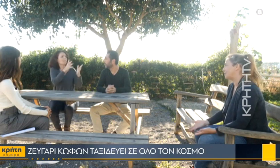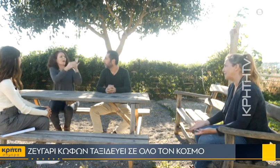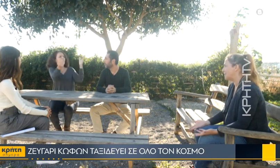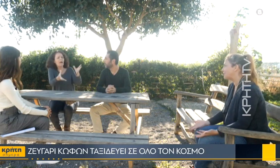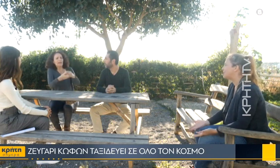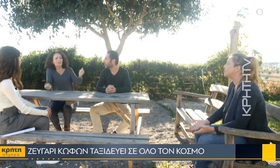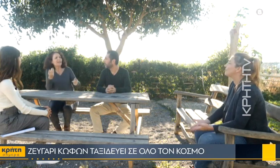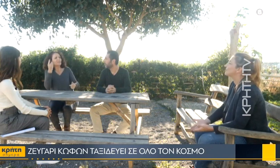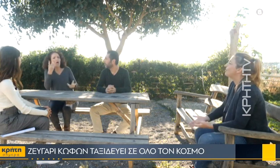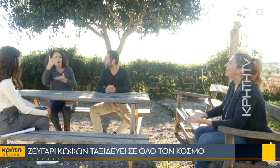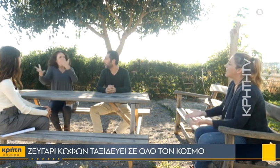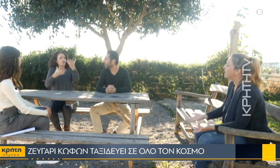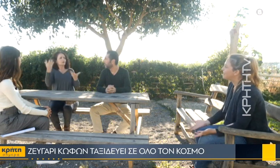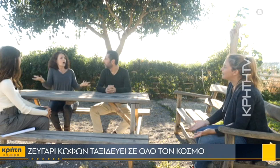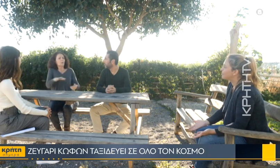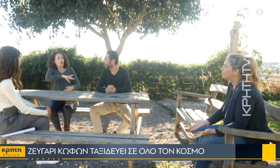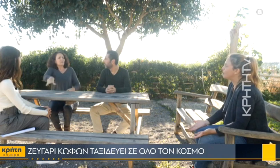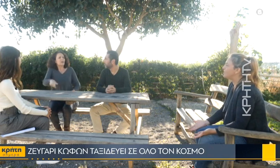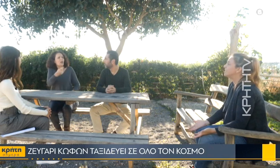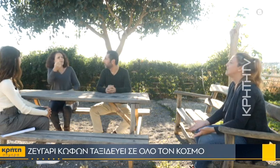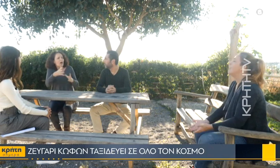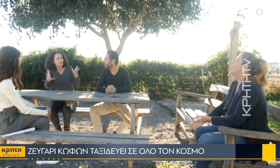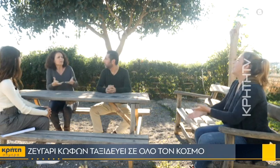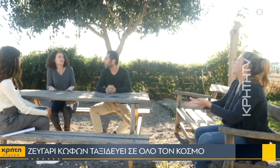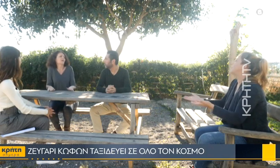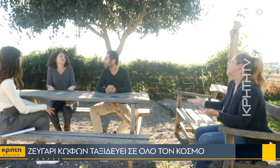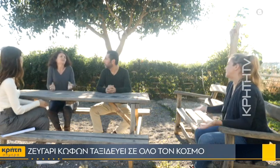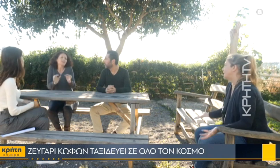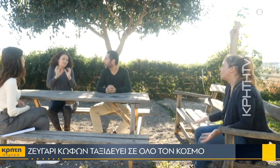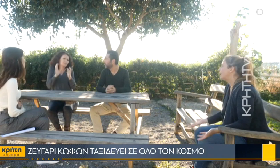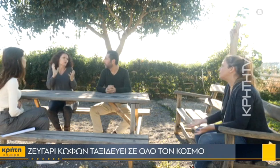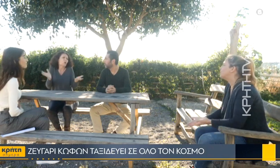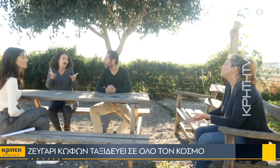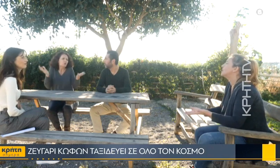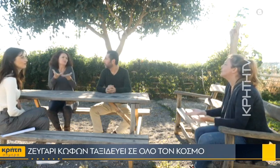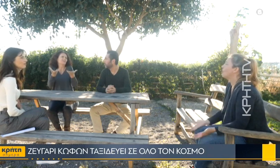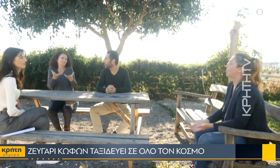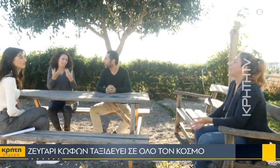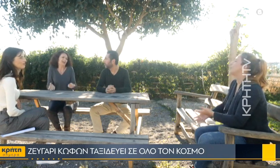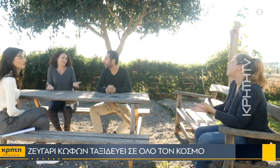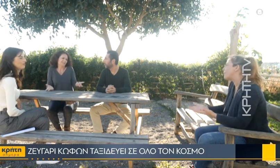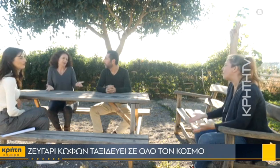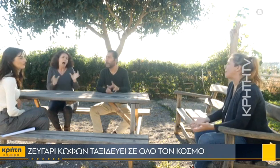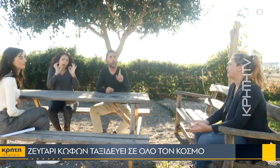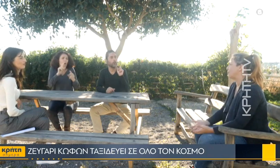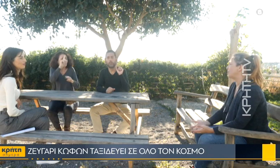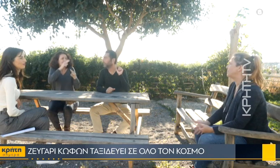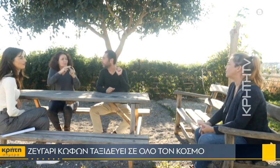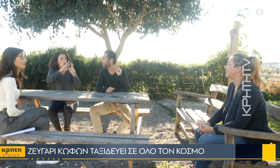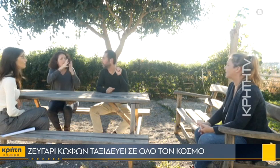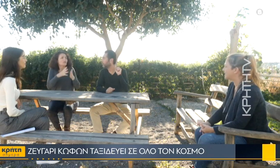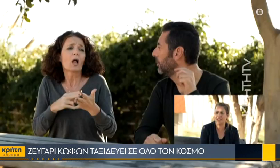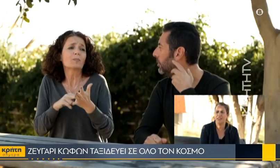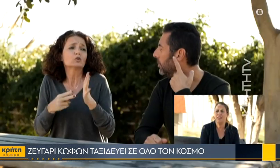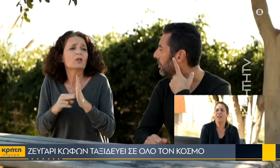καλύτερα προετοιμασμένος είσαι, τόσο καλύτερα τις αντιμετωπίζεις. Μας έχουν κλέψει το κινητό. Θέλω να πω, πολλά πράγματα μπορούν να